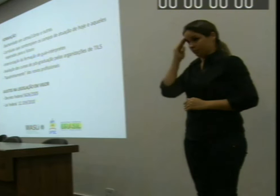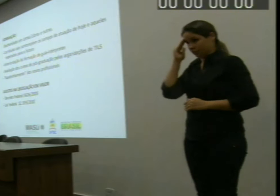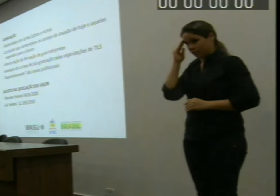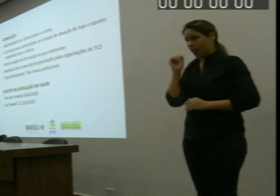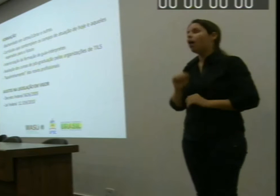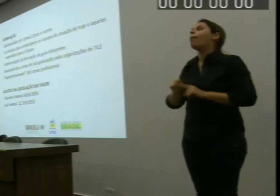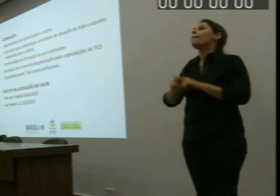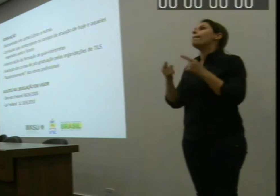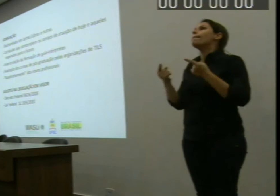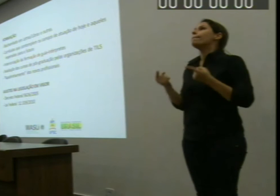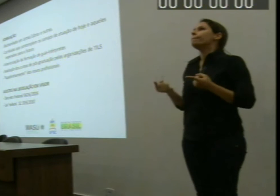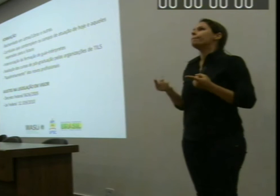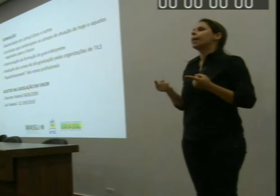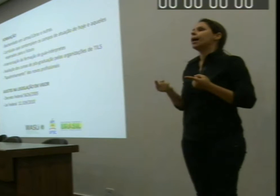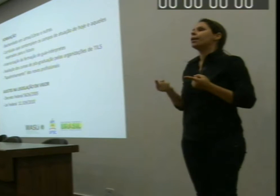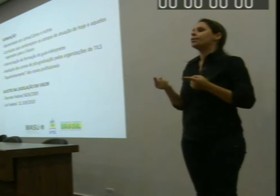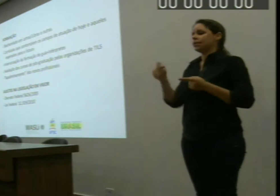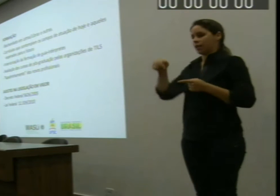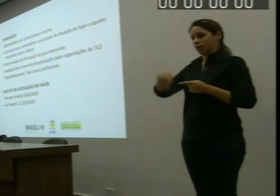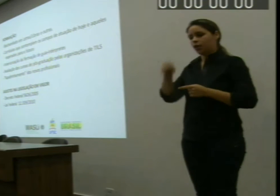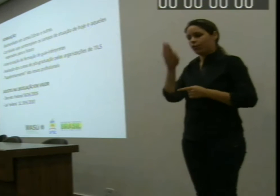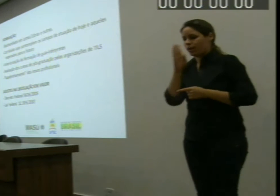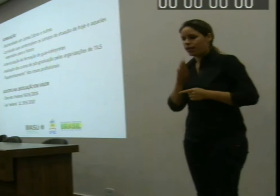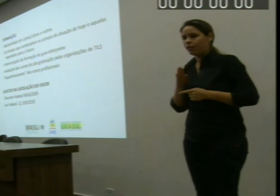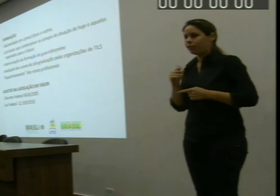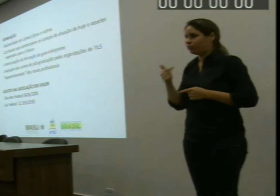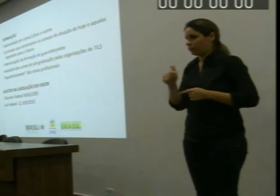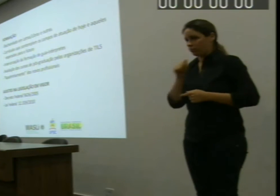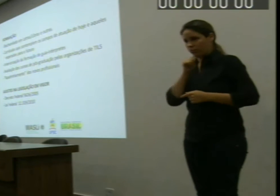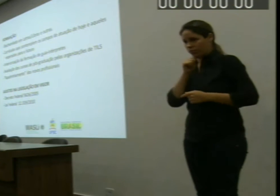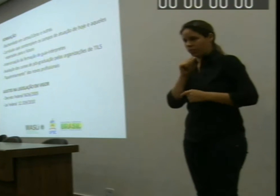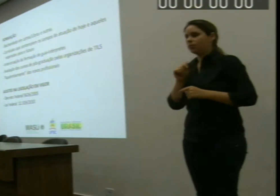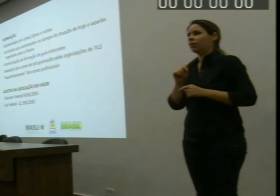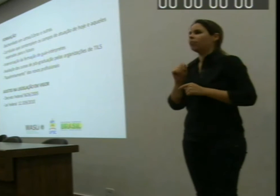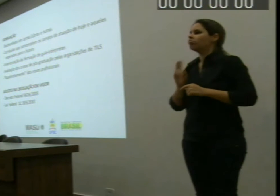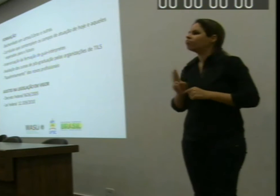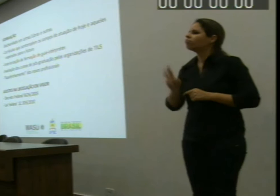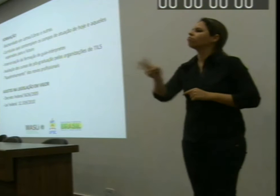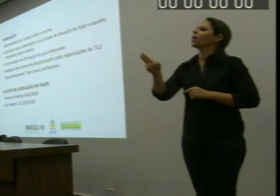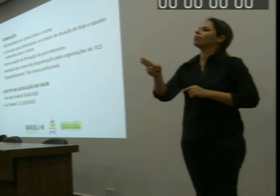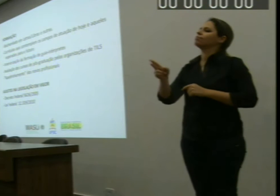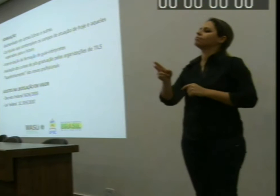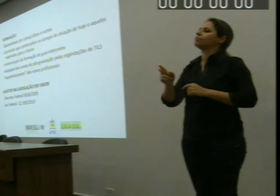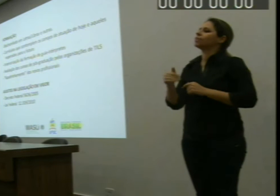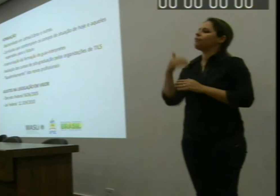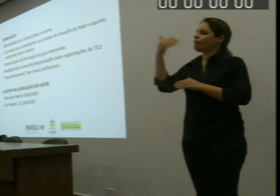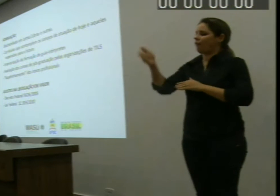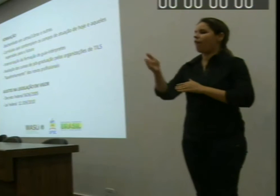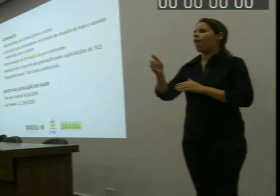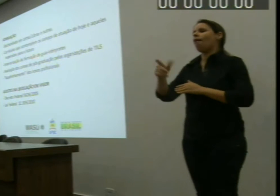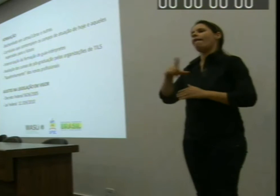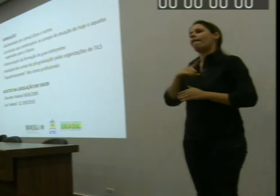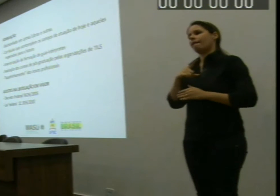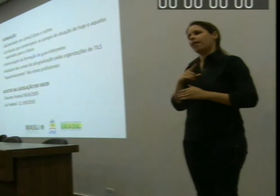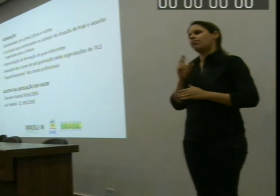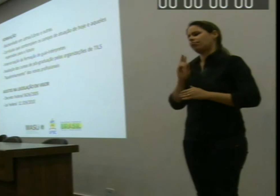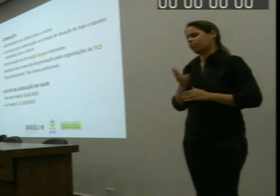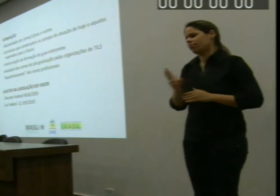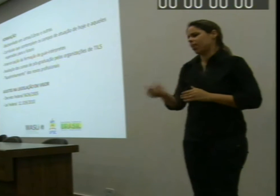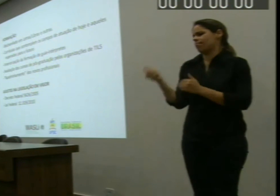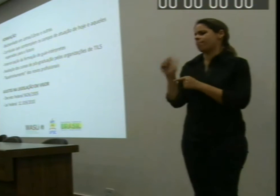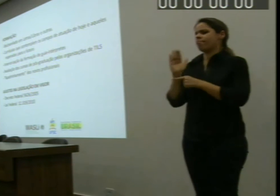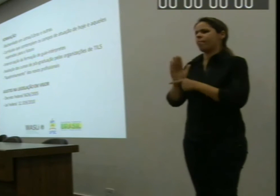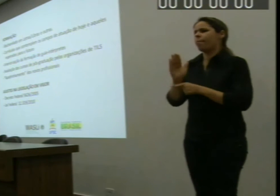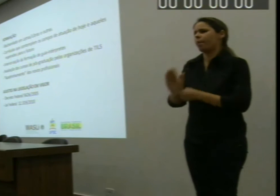padrinho sem ter passado por um tutor sempre sempre ele vai passar por esse processo E se a gente